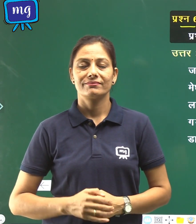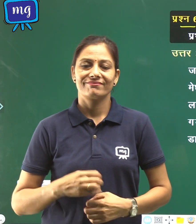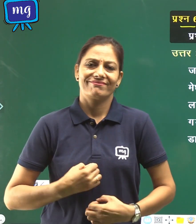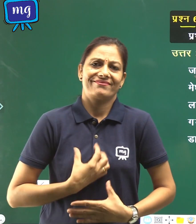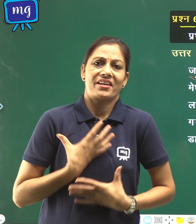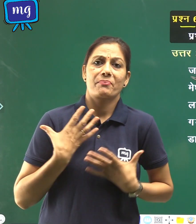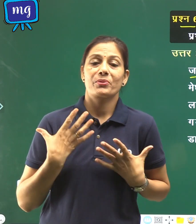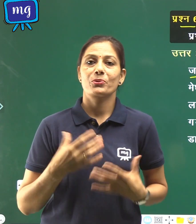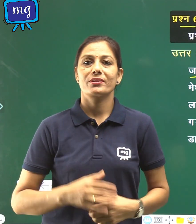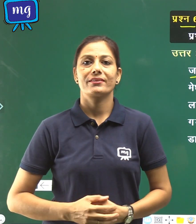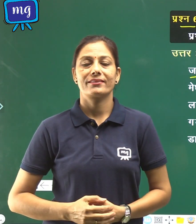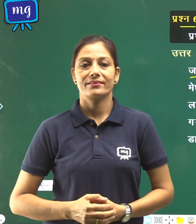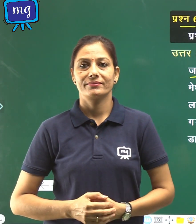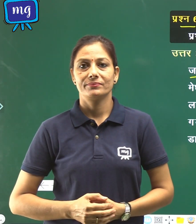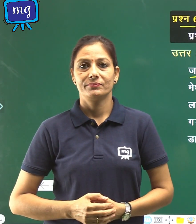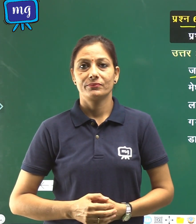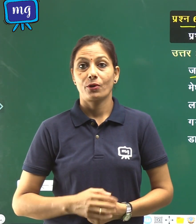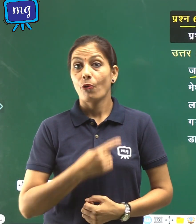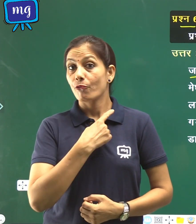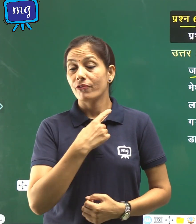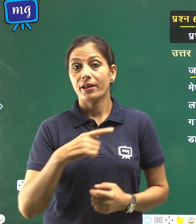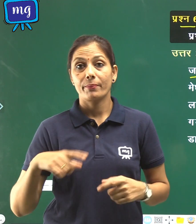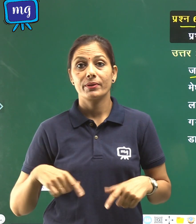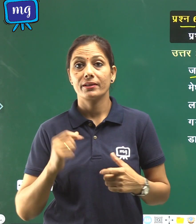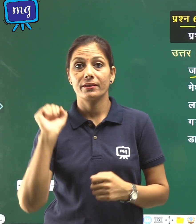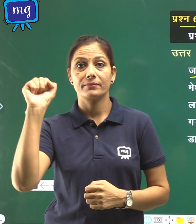प्रसन्न हो जाते हैं। वे अपनी